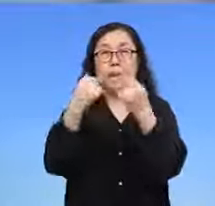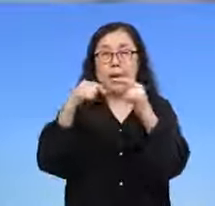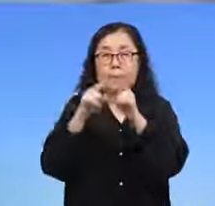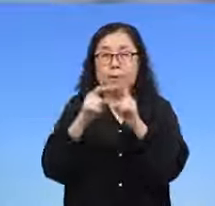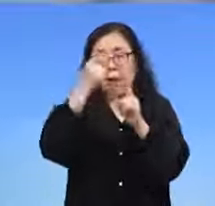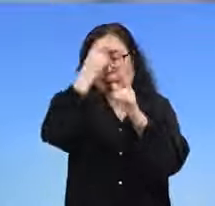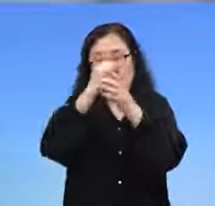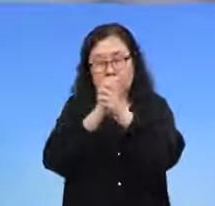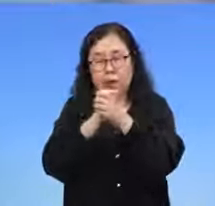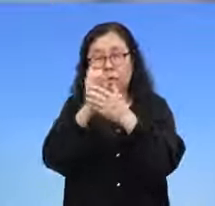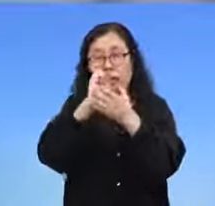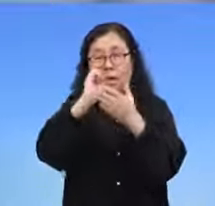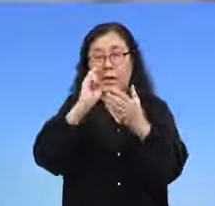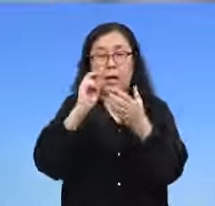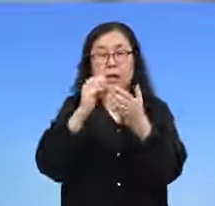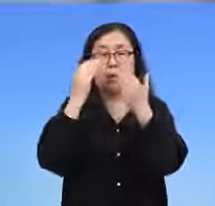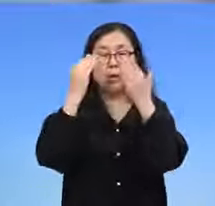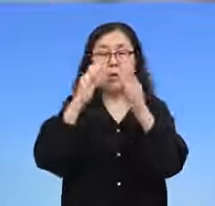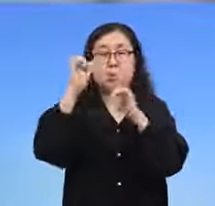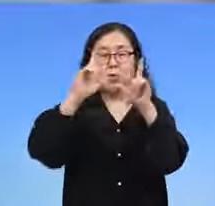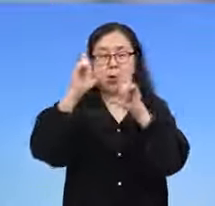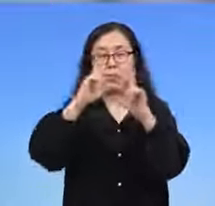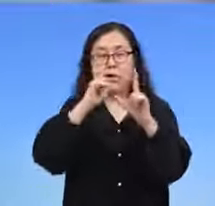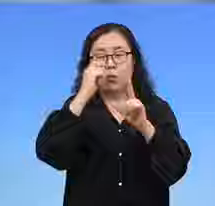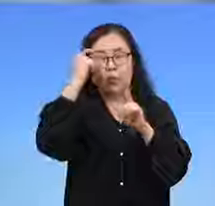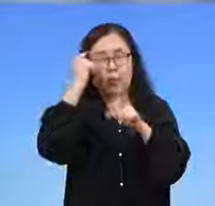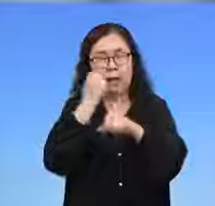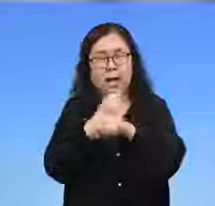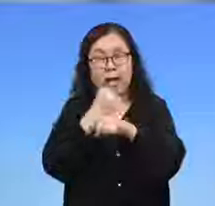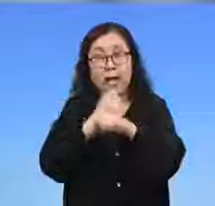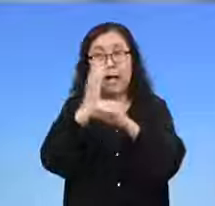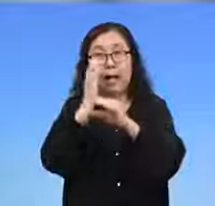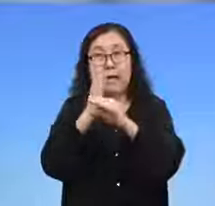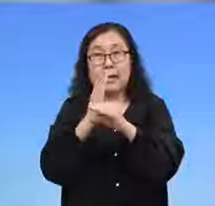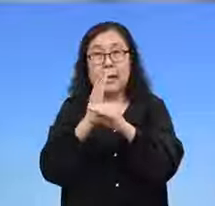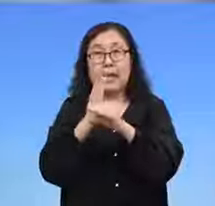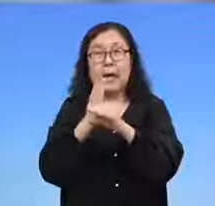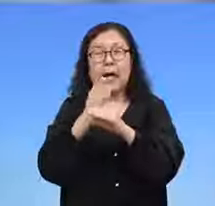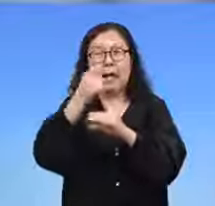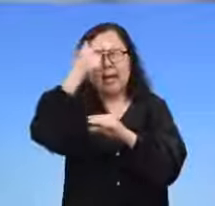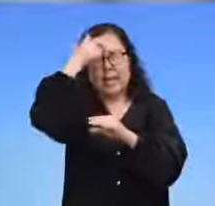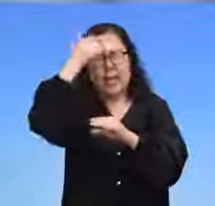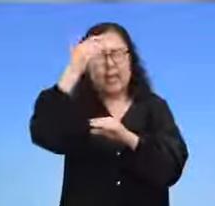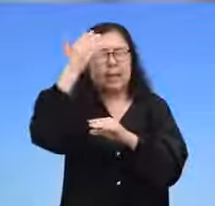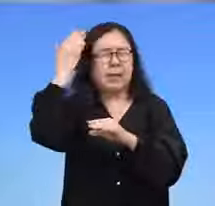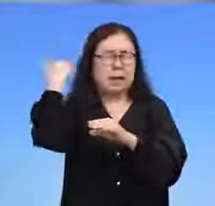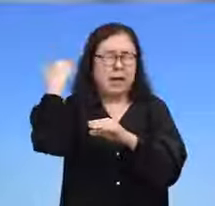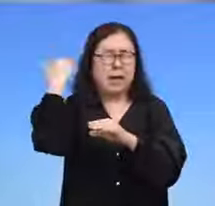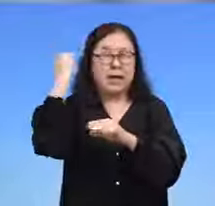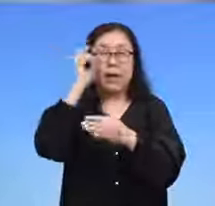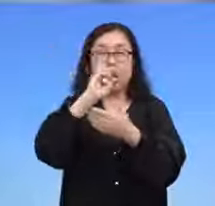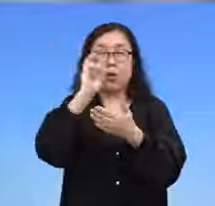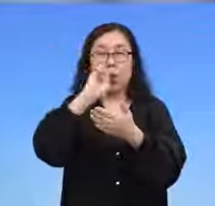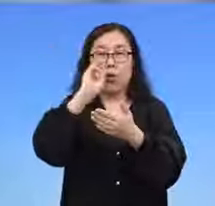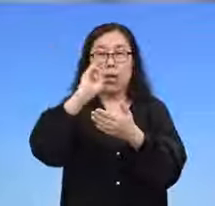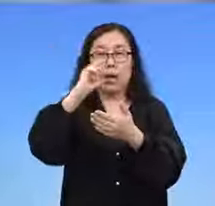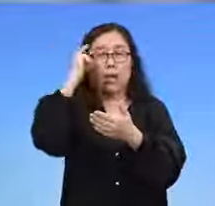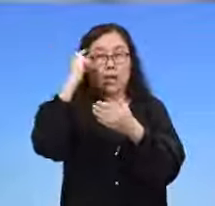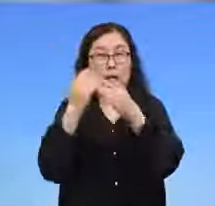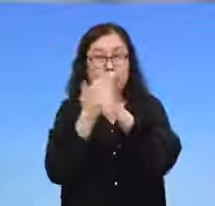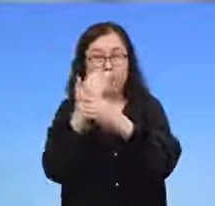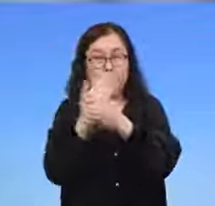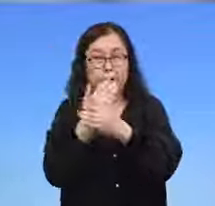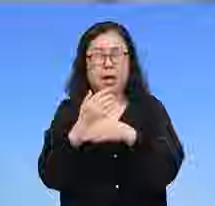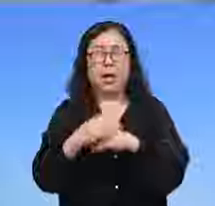같이 기도하고 찬양하는 모습을 묵상하다가 불쑥 옛날에 나왔던 그 노래 하나가 떠올랐는데요, 그대 내게